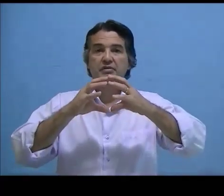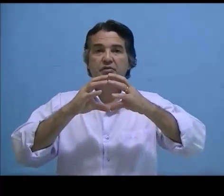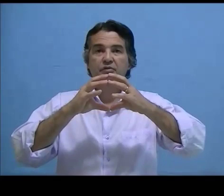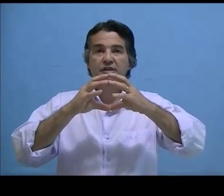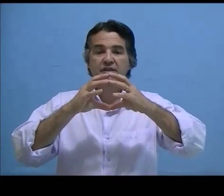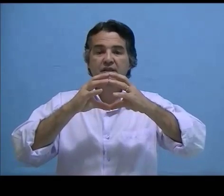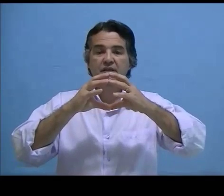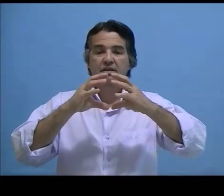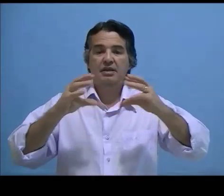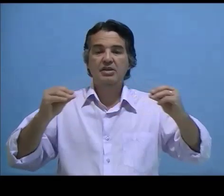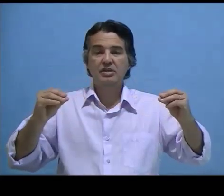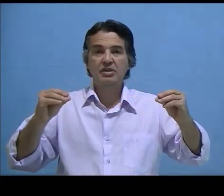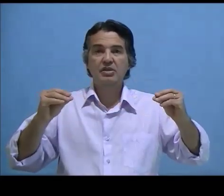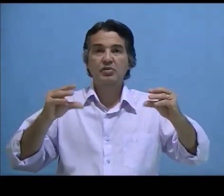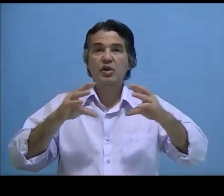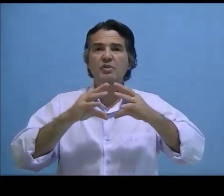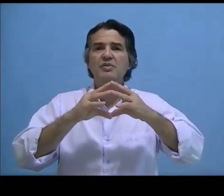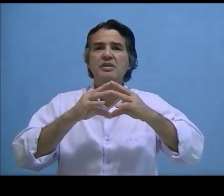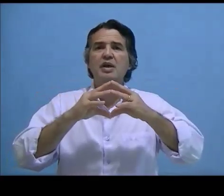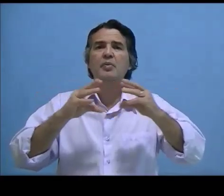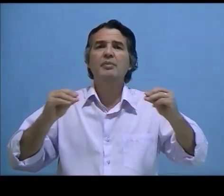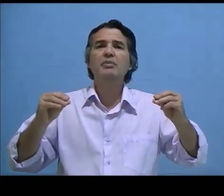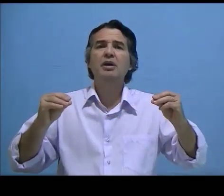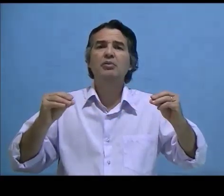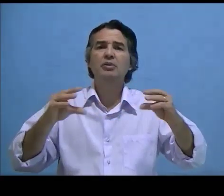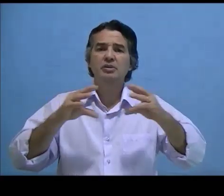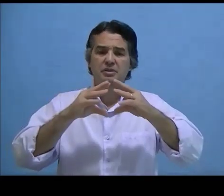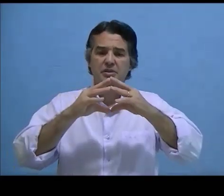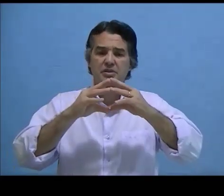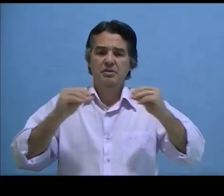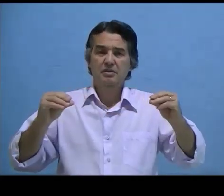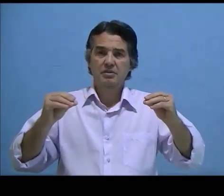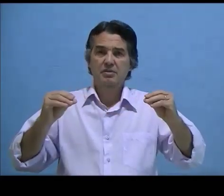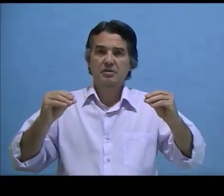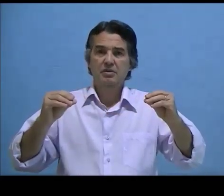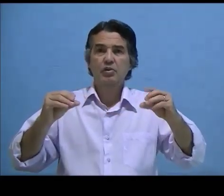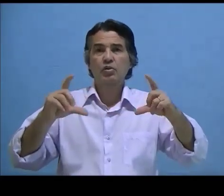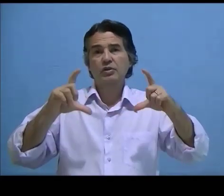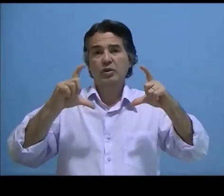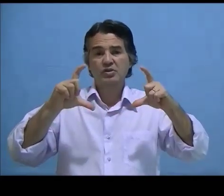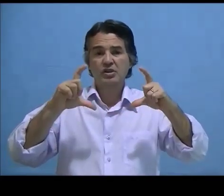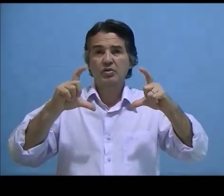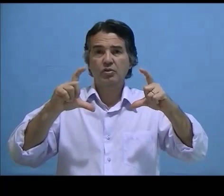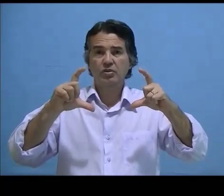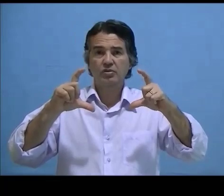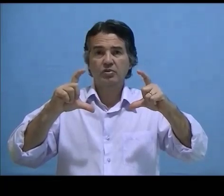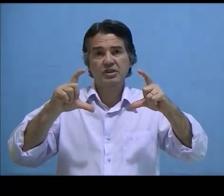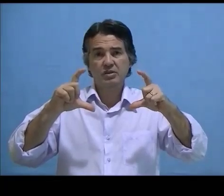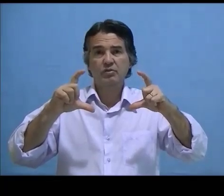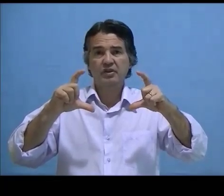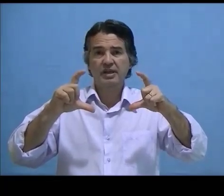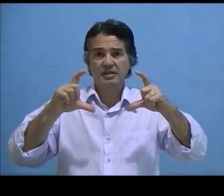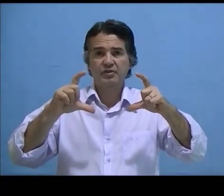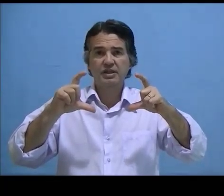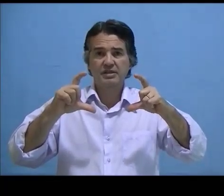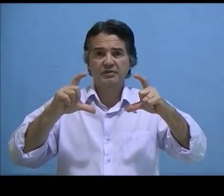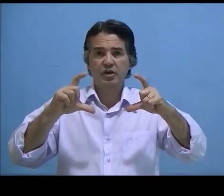vai fazer neste sentido, que é o mesmo sinal para a mão. Enquanto que o círculo, ou a circunferência foi dessa